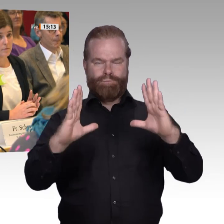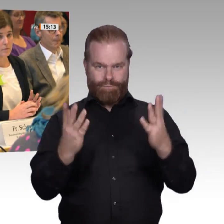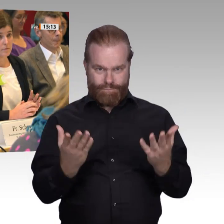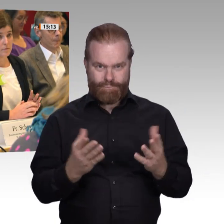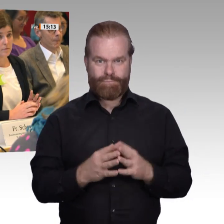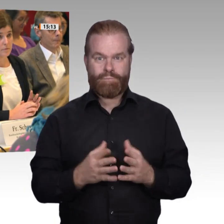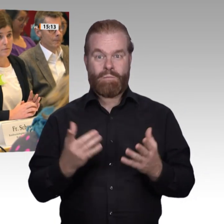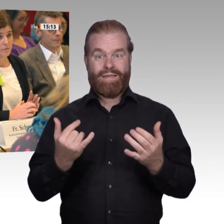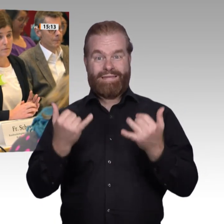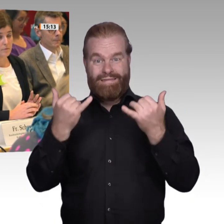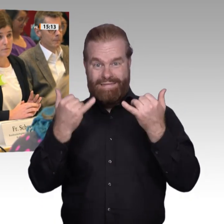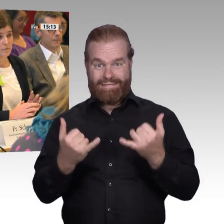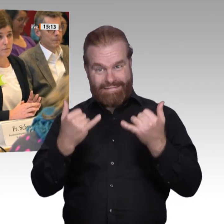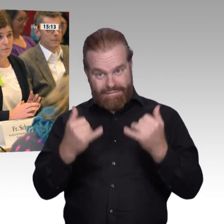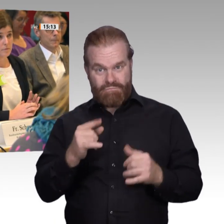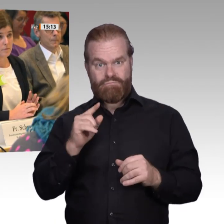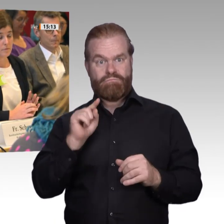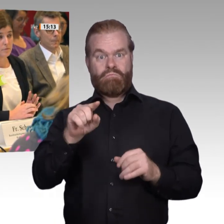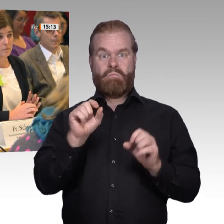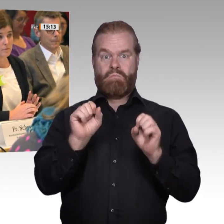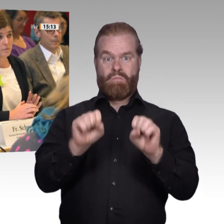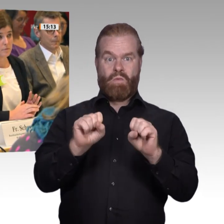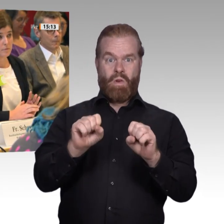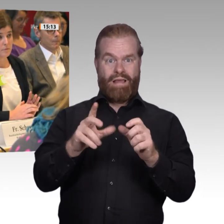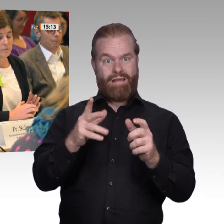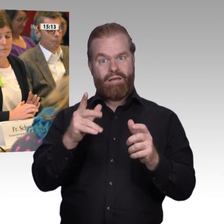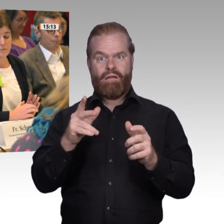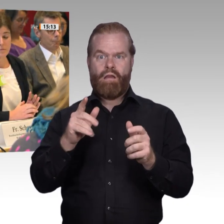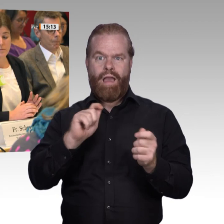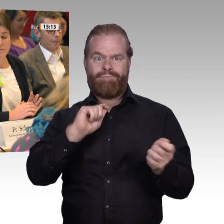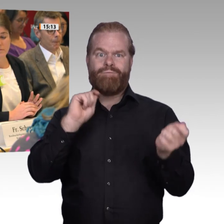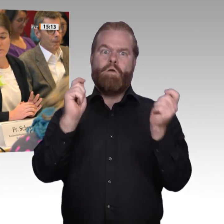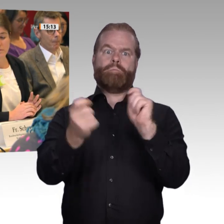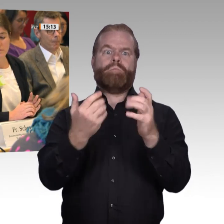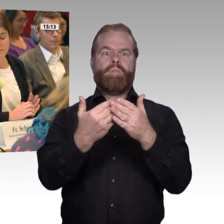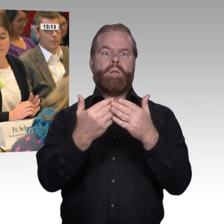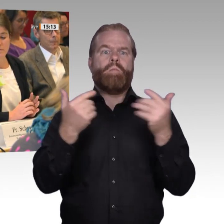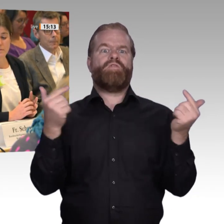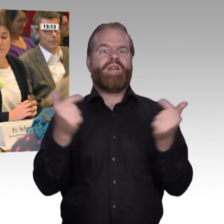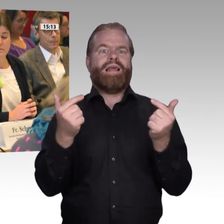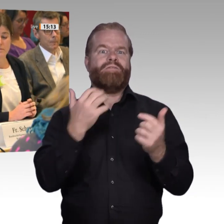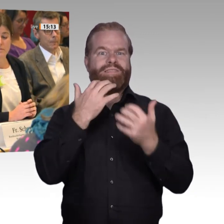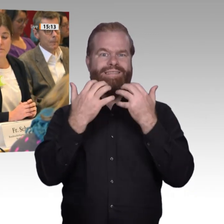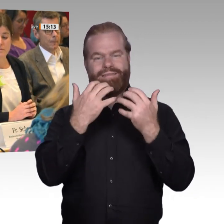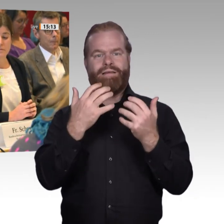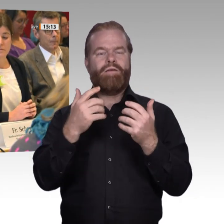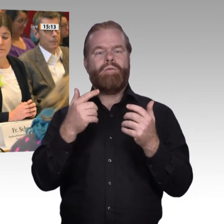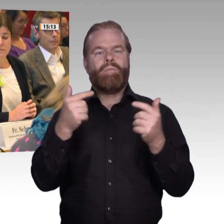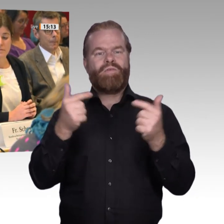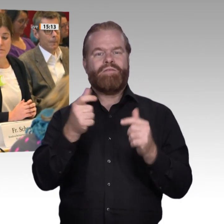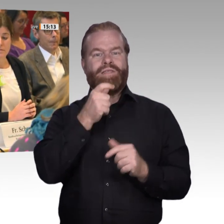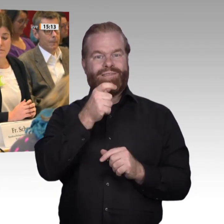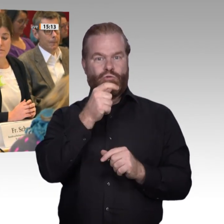oder Parteien geeinten Angehörigenentlastungsgesetz gar zu verabschieden, wäre aus unserer Sicht ein fatales Signal der Politik an die Menschen, die das Gesetz